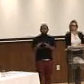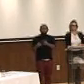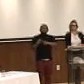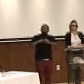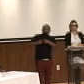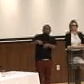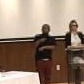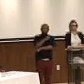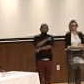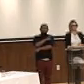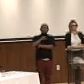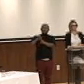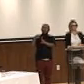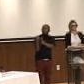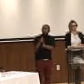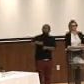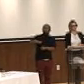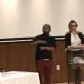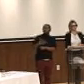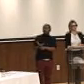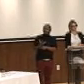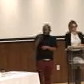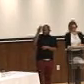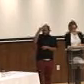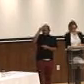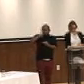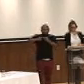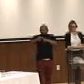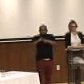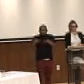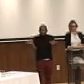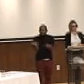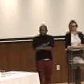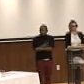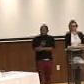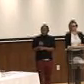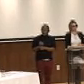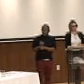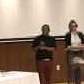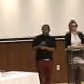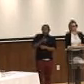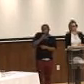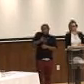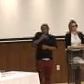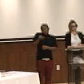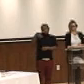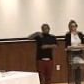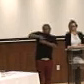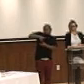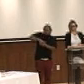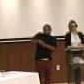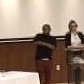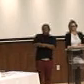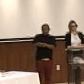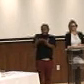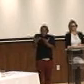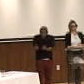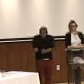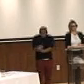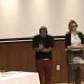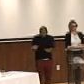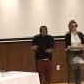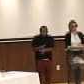nós queremos que esse seja o nome. Pronto. O reitor acolhe esse nome e o nomeia como pró-tempore. Desta forma,